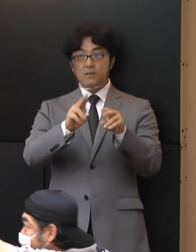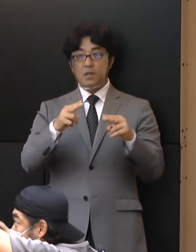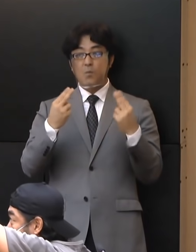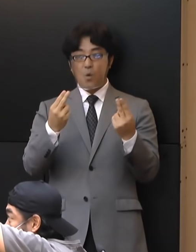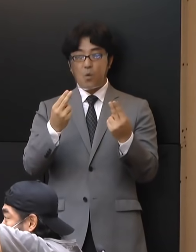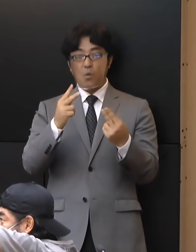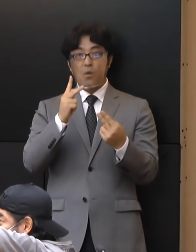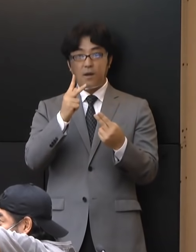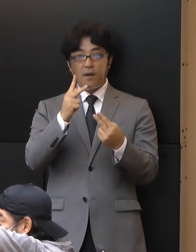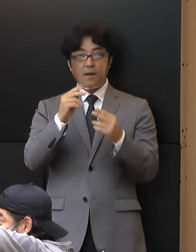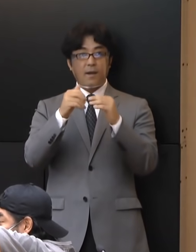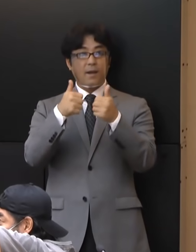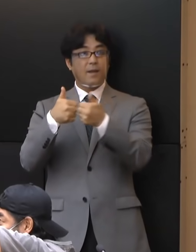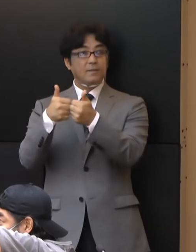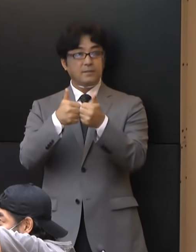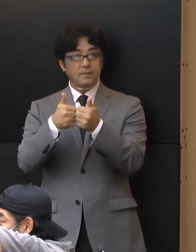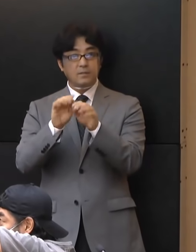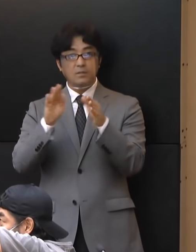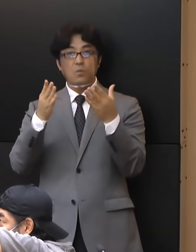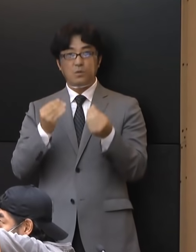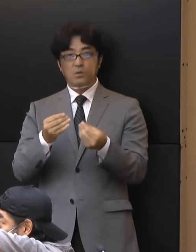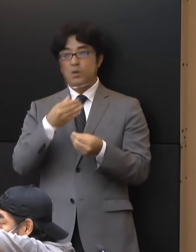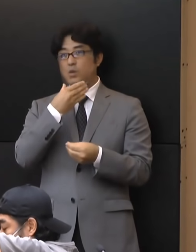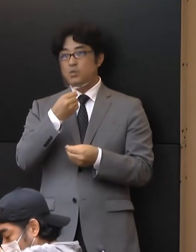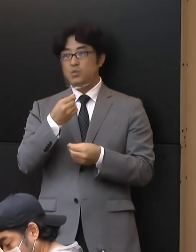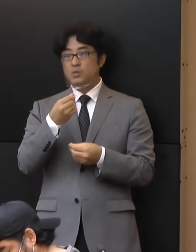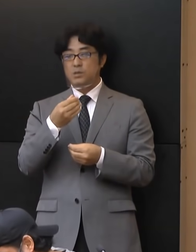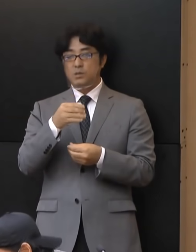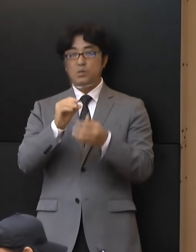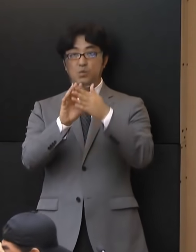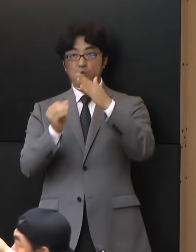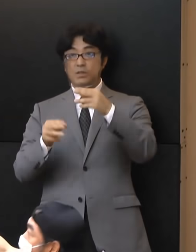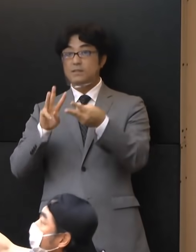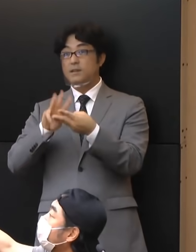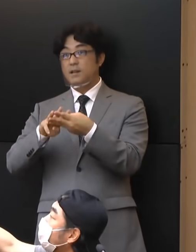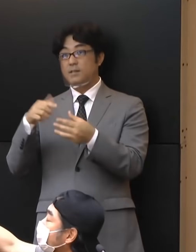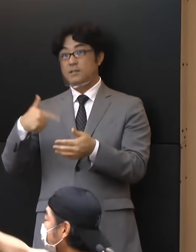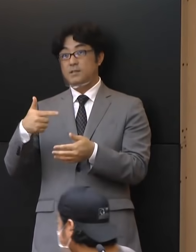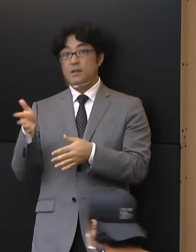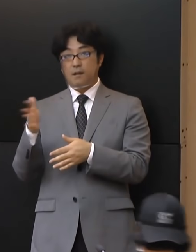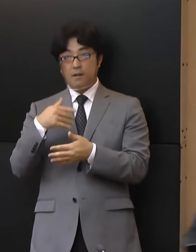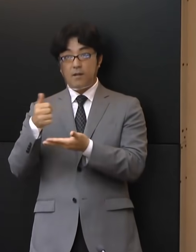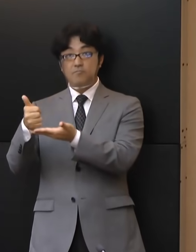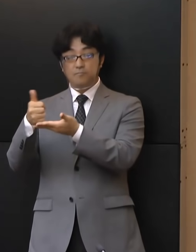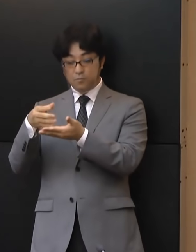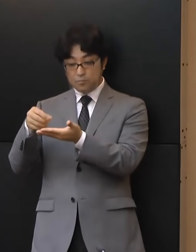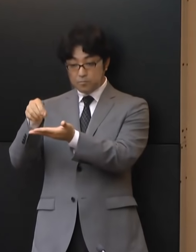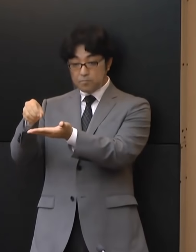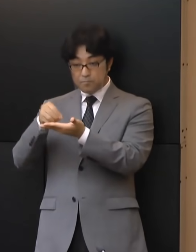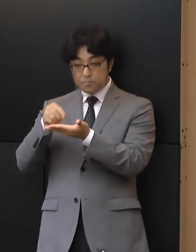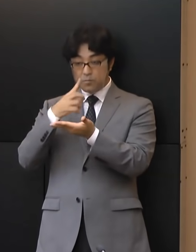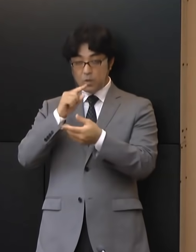取りまとめられました。座長の藤田先生に代わって、私の方からご説明をさせていただきます。